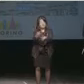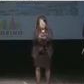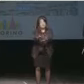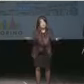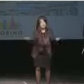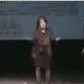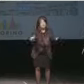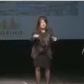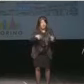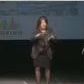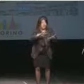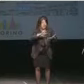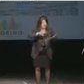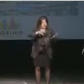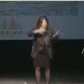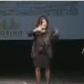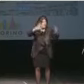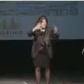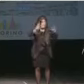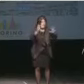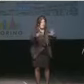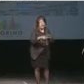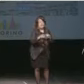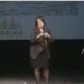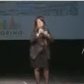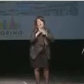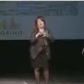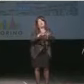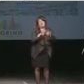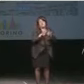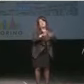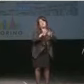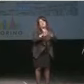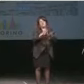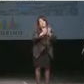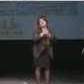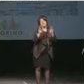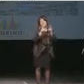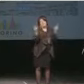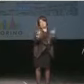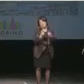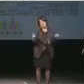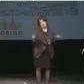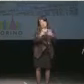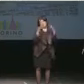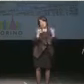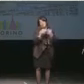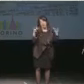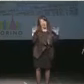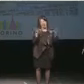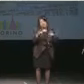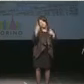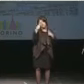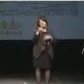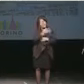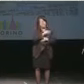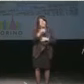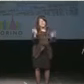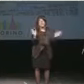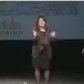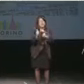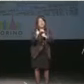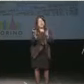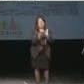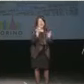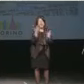logisticamente la manifestazione il salone sarà un vero grande evento internazionale il salone del libro come il fiore all'occhiello di questo